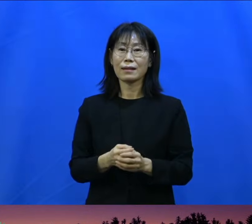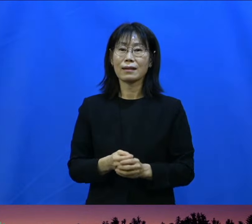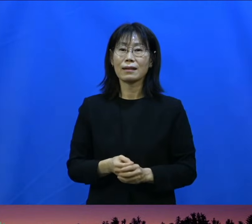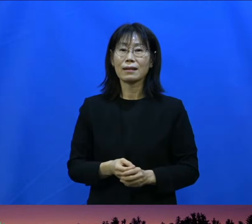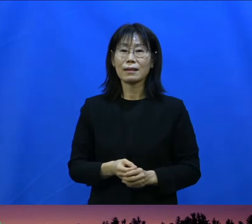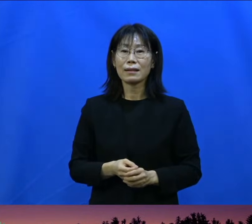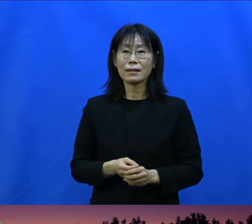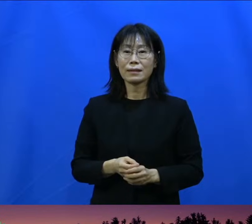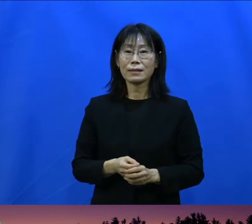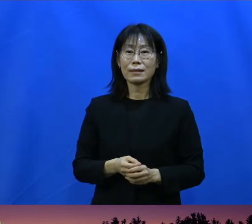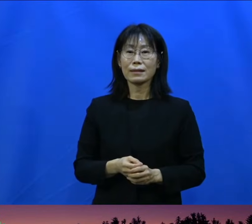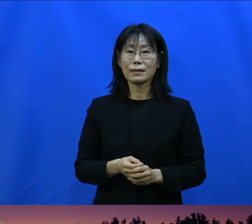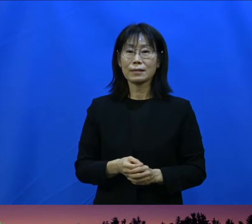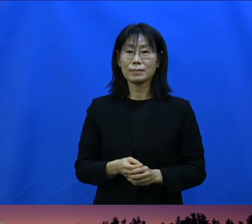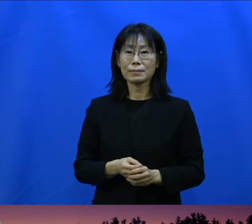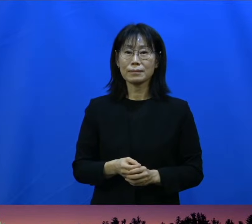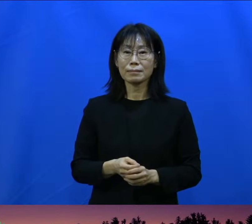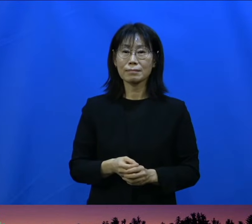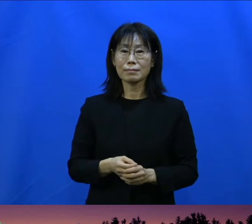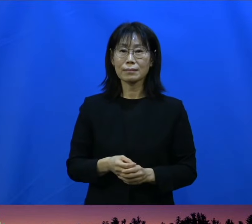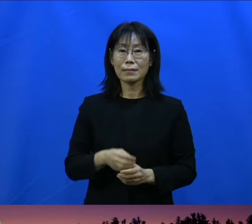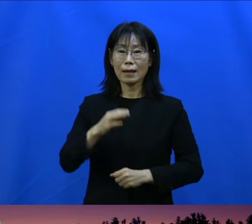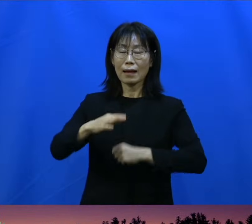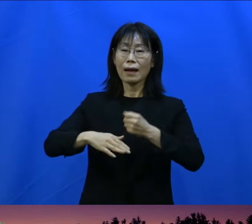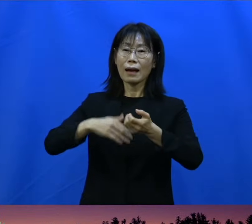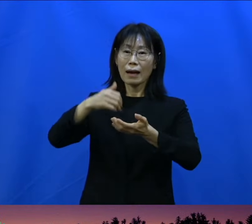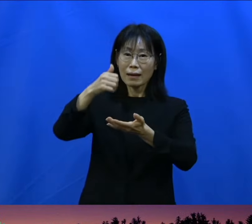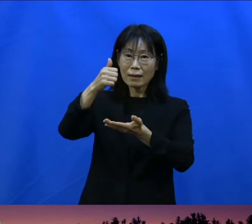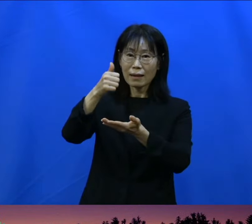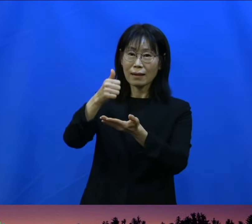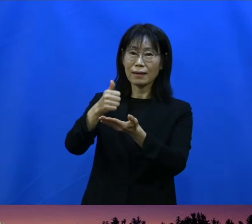인간의 자아에 죄들이 득실거리는.